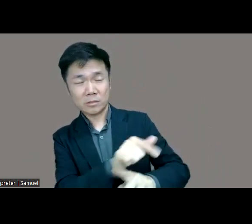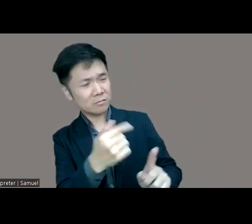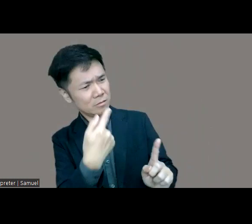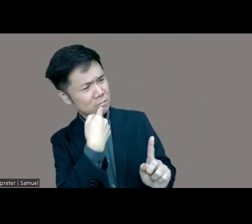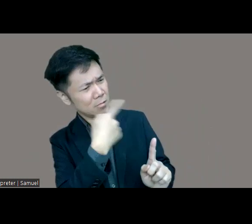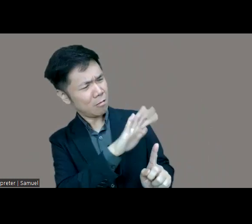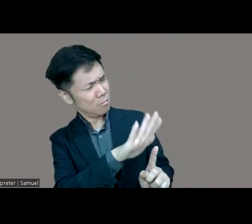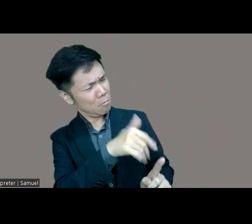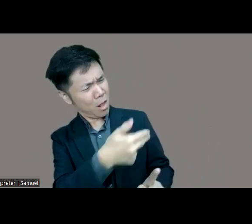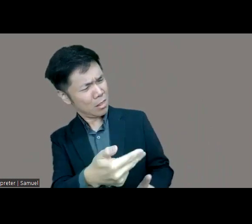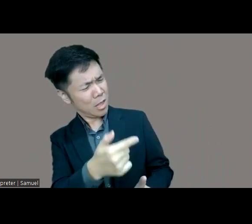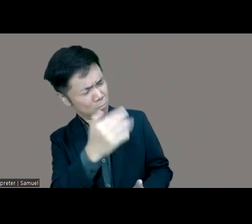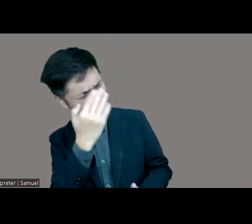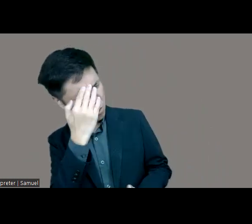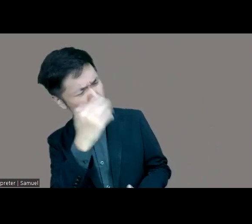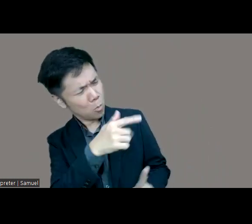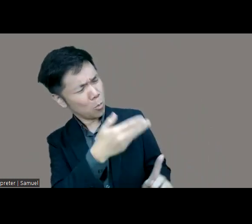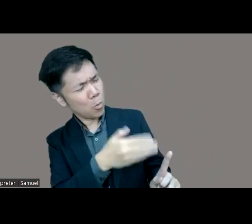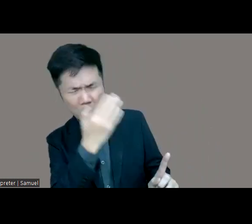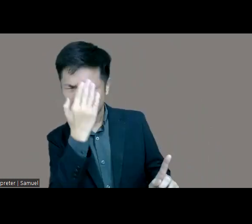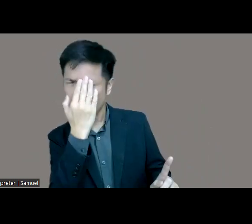dire que je connais cette personne,